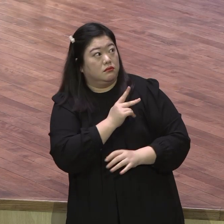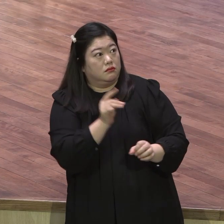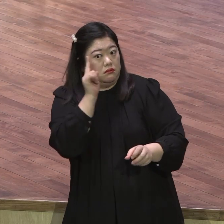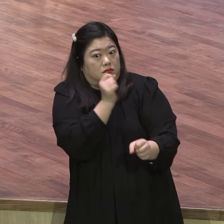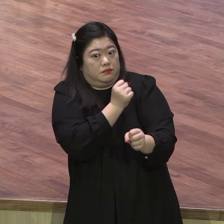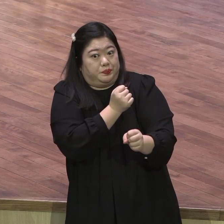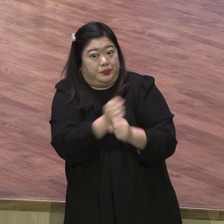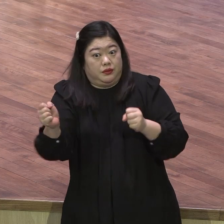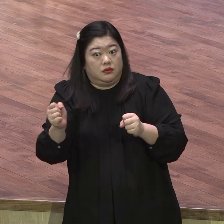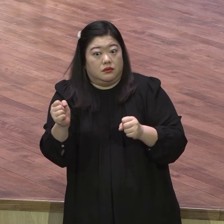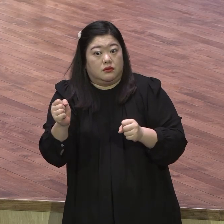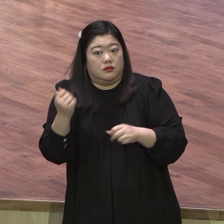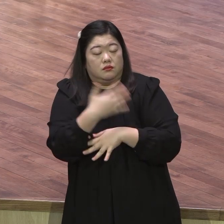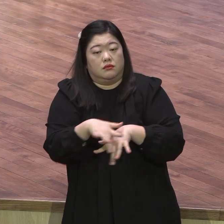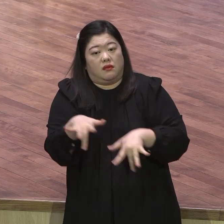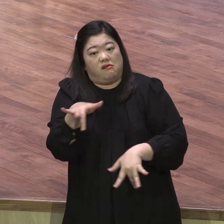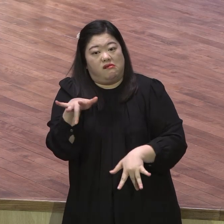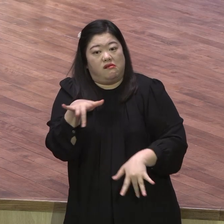되었더라.